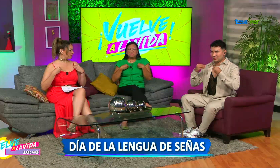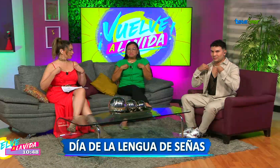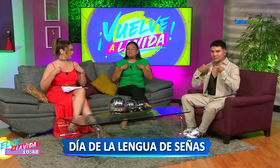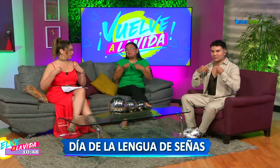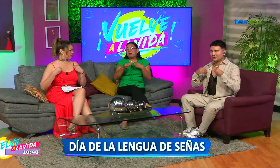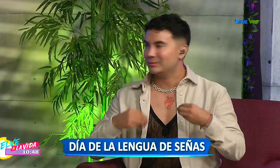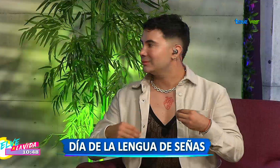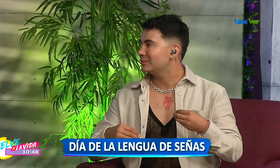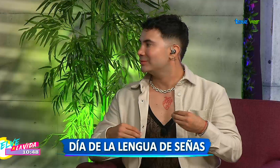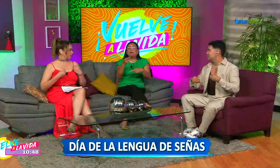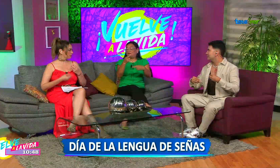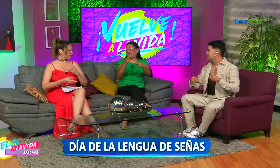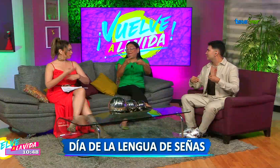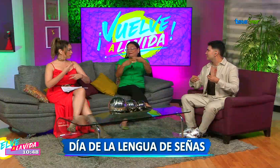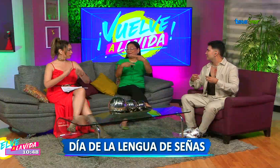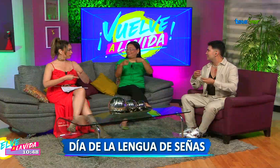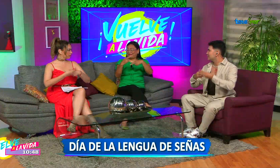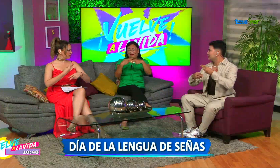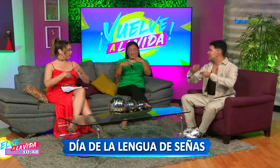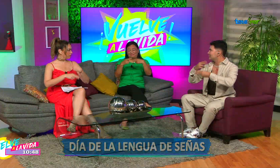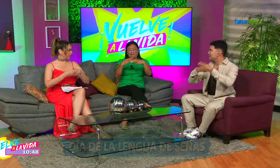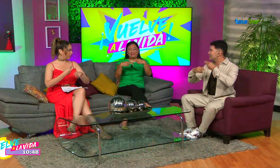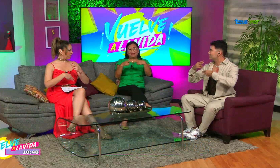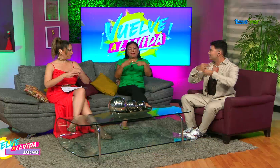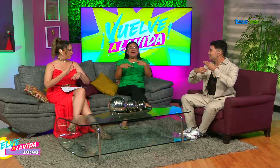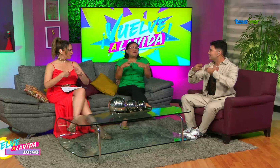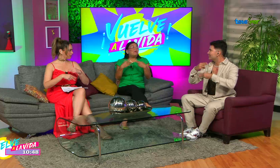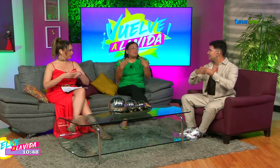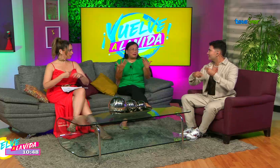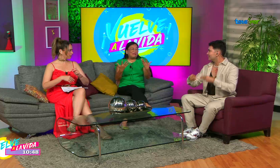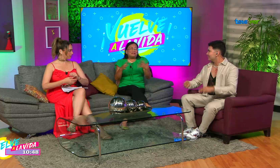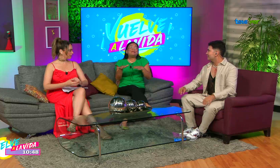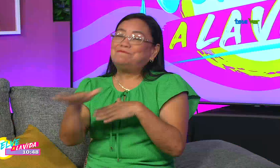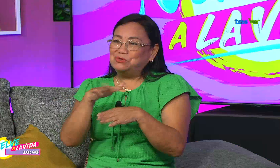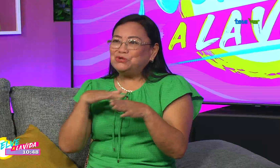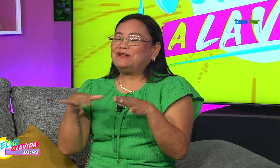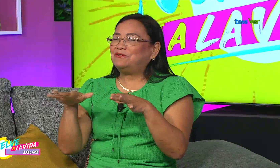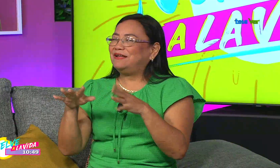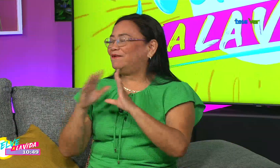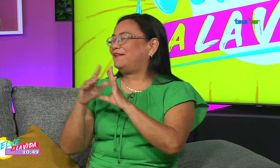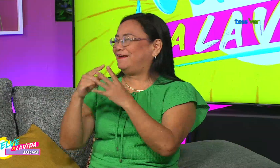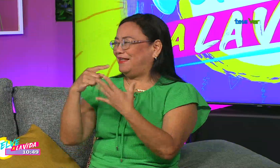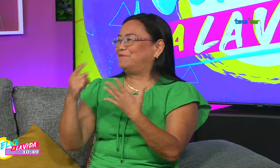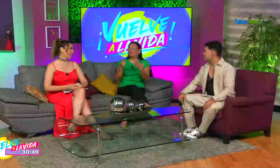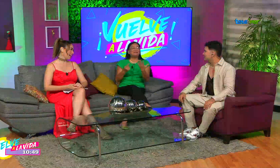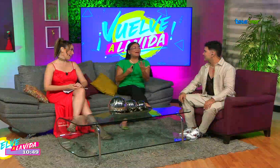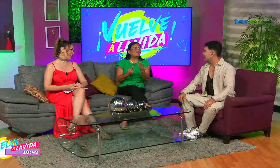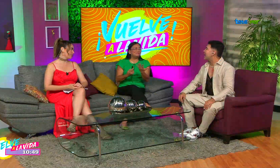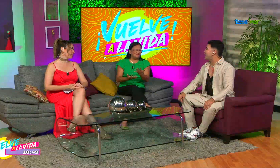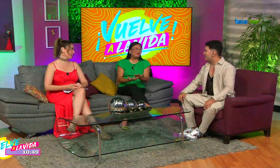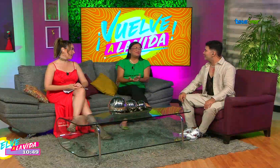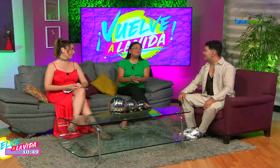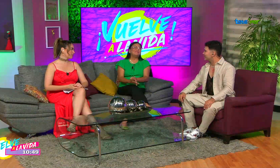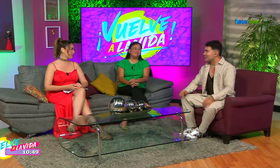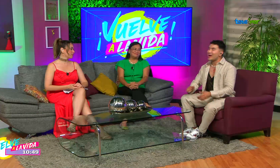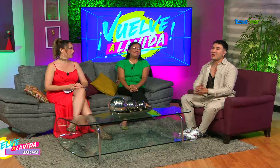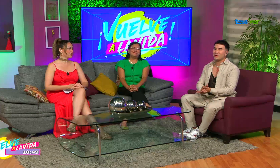Vida a lo mejor regresar. Ok. Aunque, por ejemplo, depende mucho del contexto que le queramos dar, claro. Wow, ok,